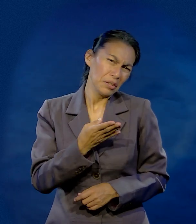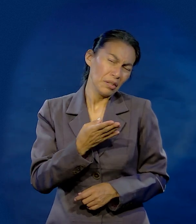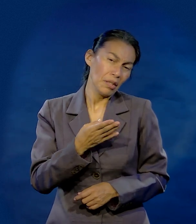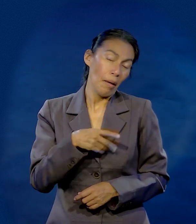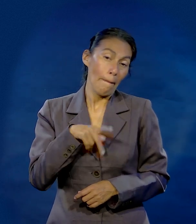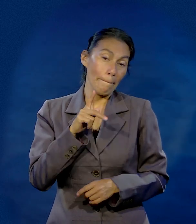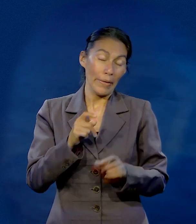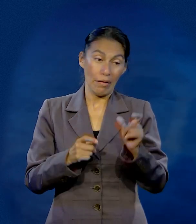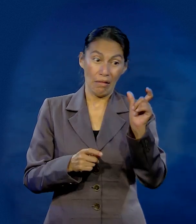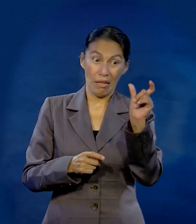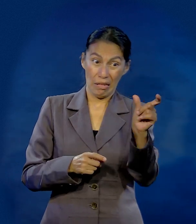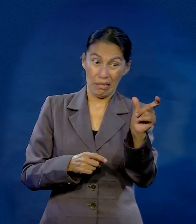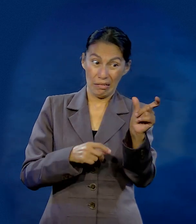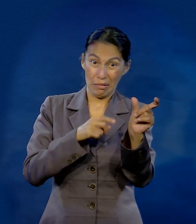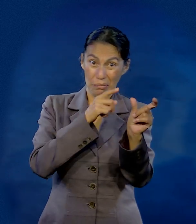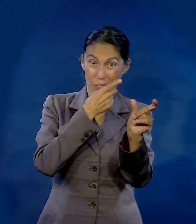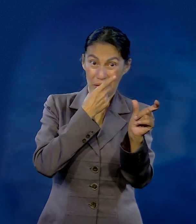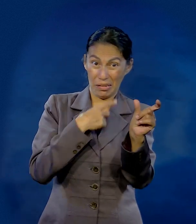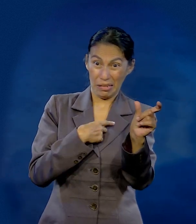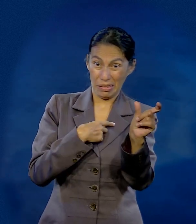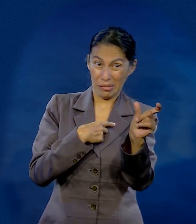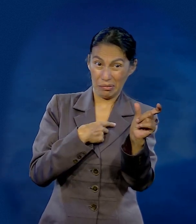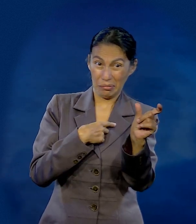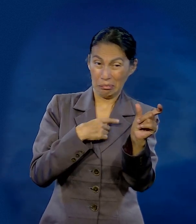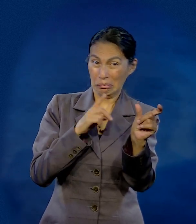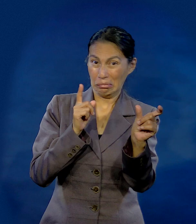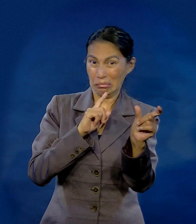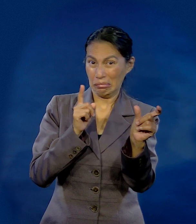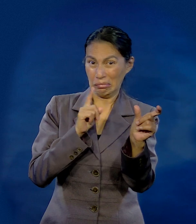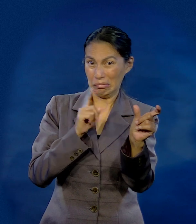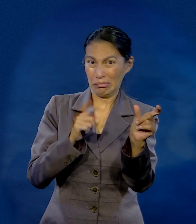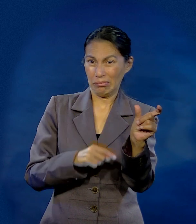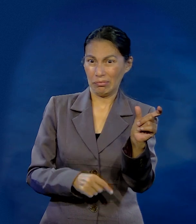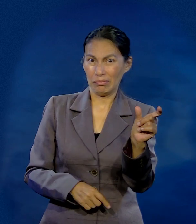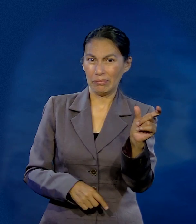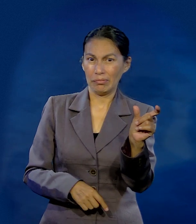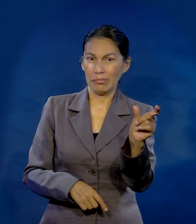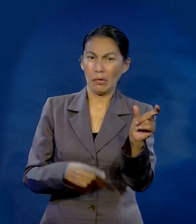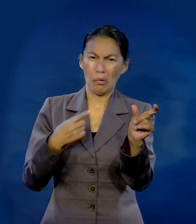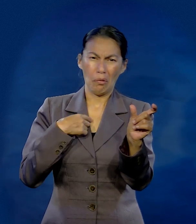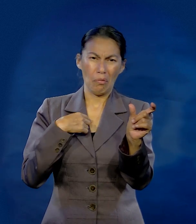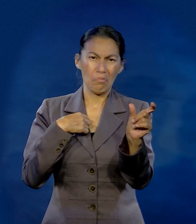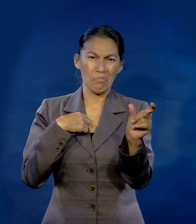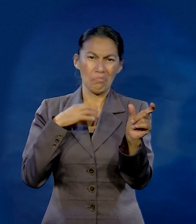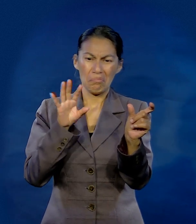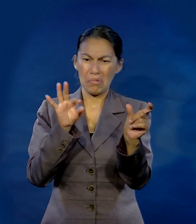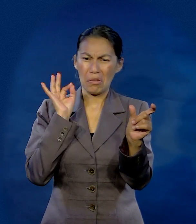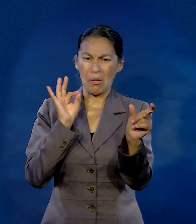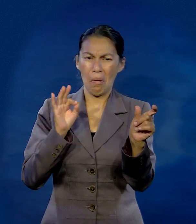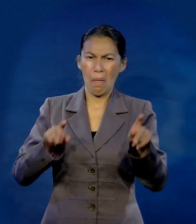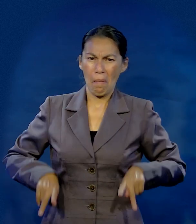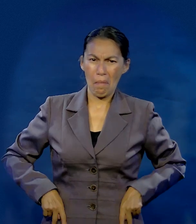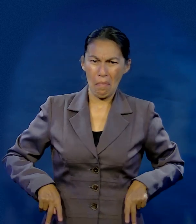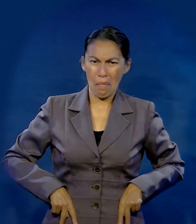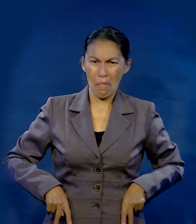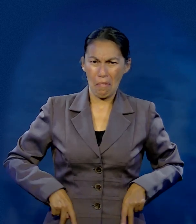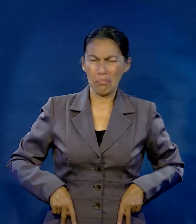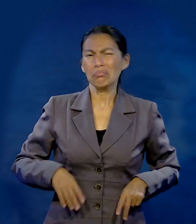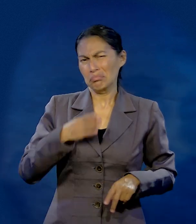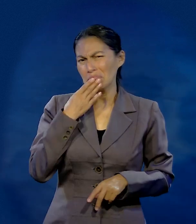tener o sea preferible que nos digan feos preferible a que nos digan